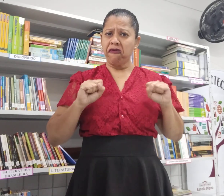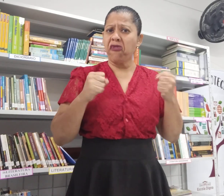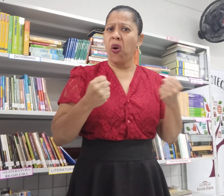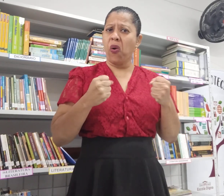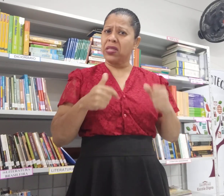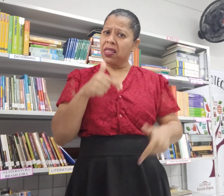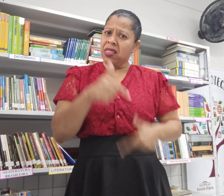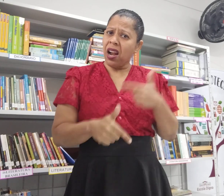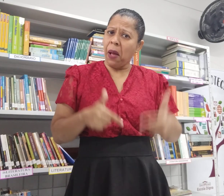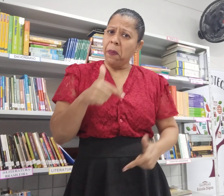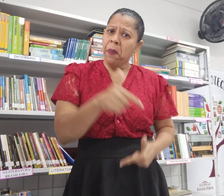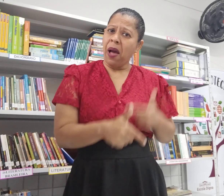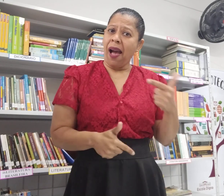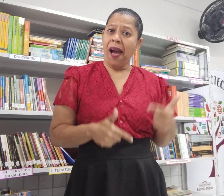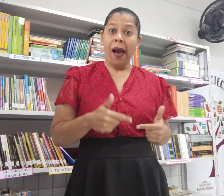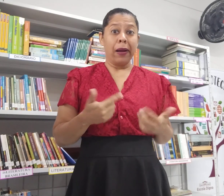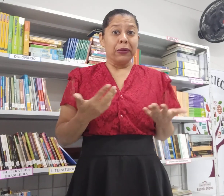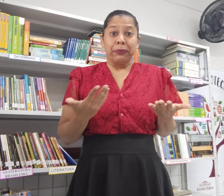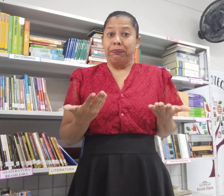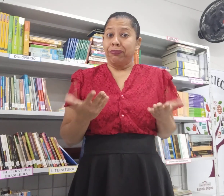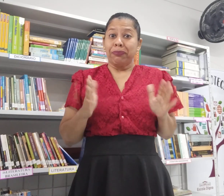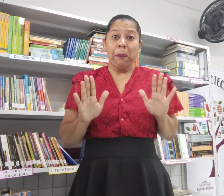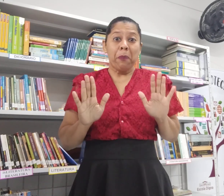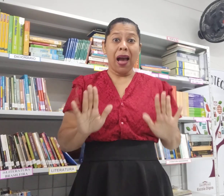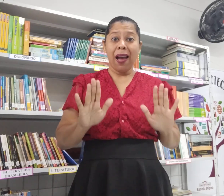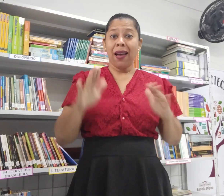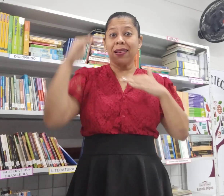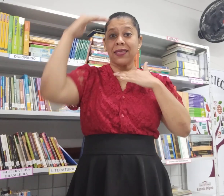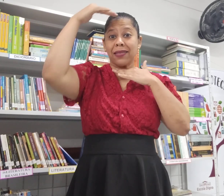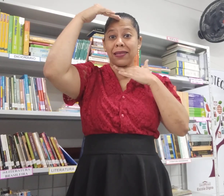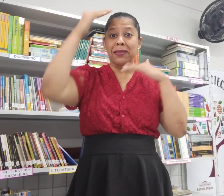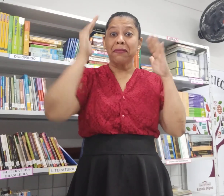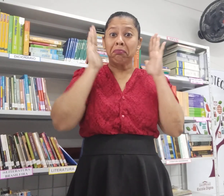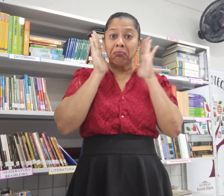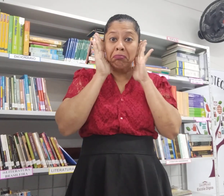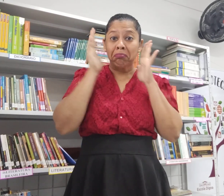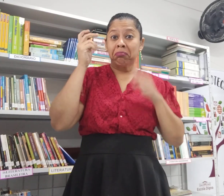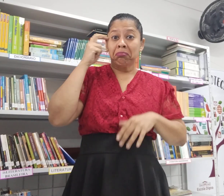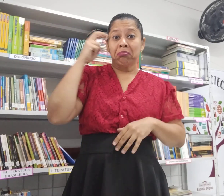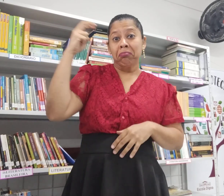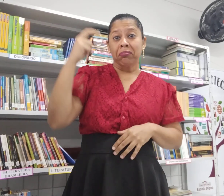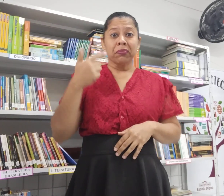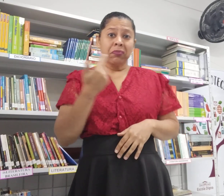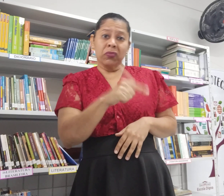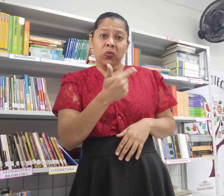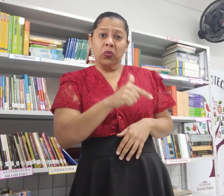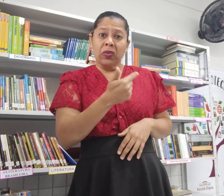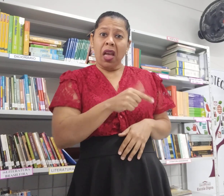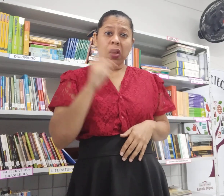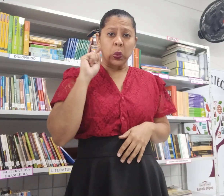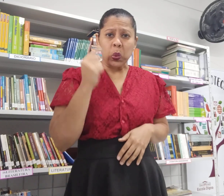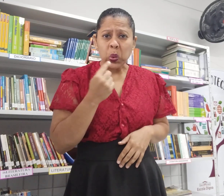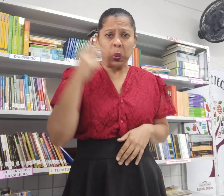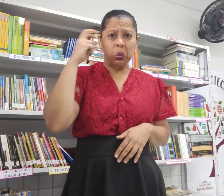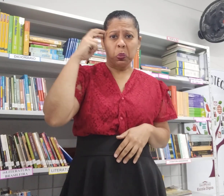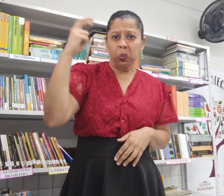o trabalho, porém é como se eles não vissem inteligência no surdo. Então, surdo, não